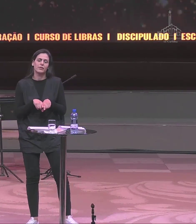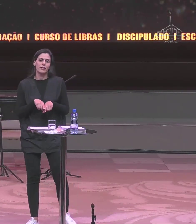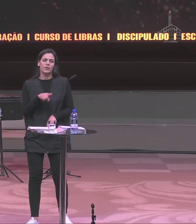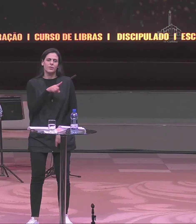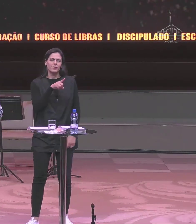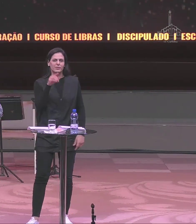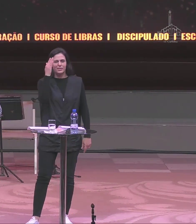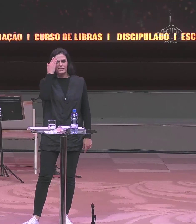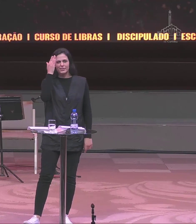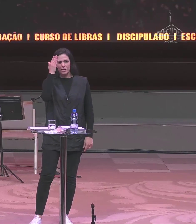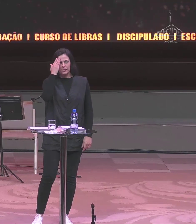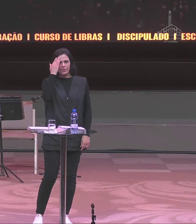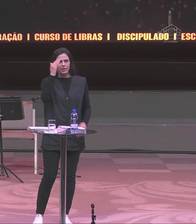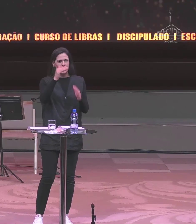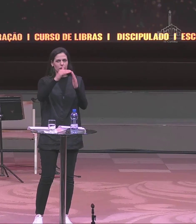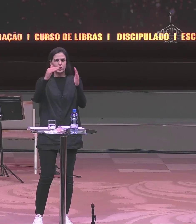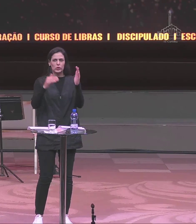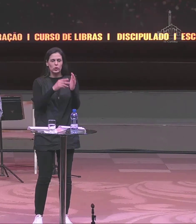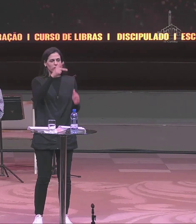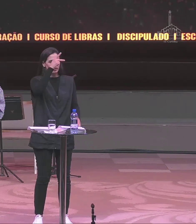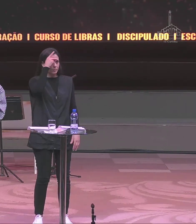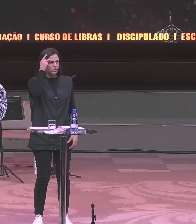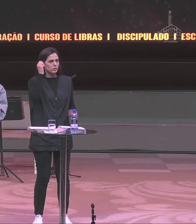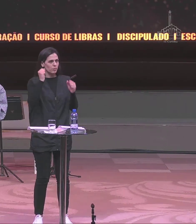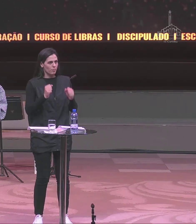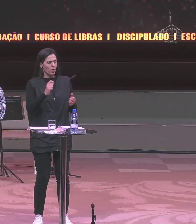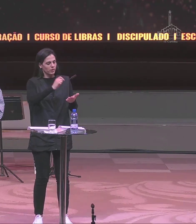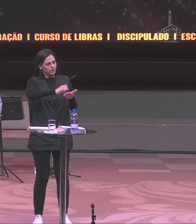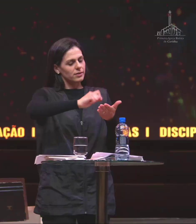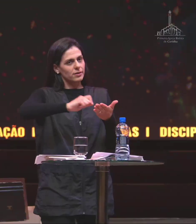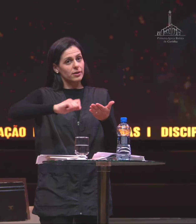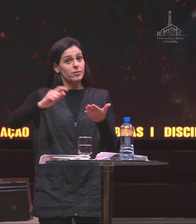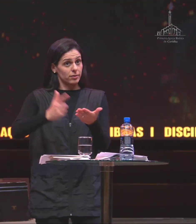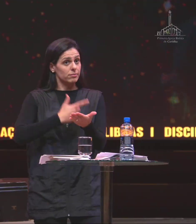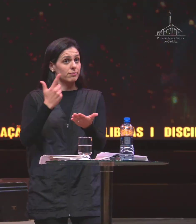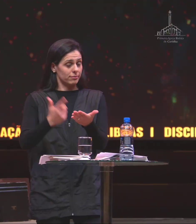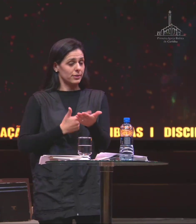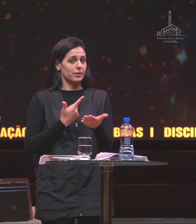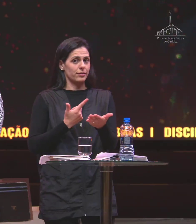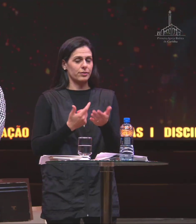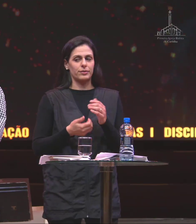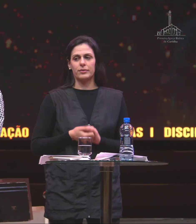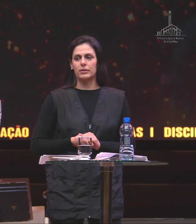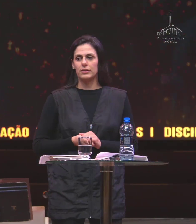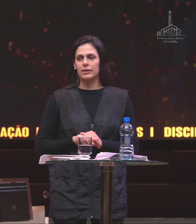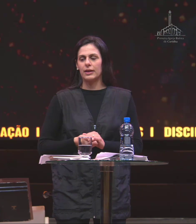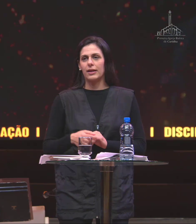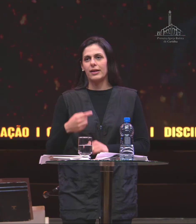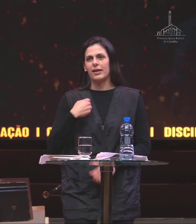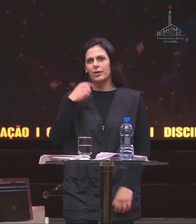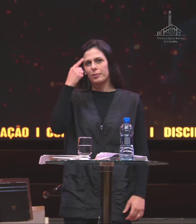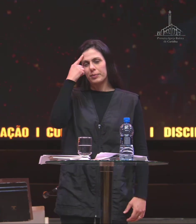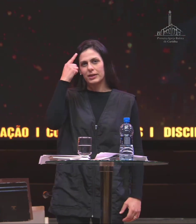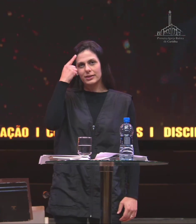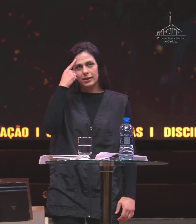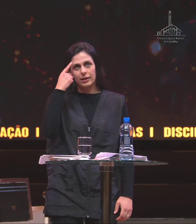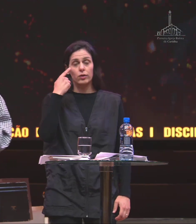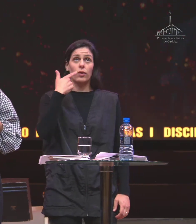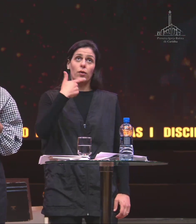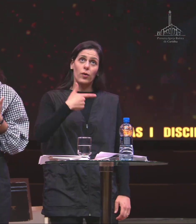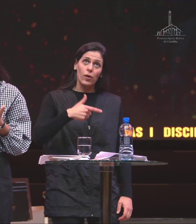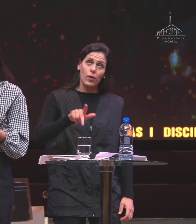uma figurante, pode ser qualquer coisa, mas o principal dessas histórias sou eu. Então, o Espírito Santo falou bem assim, não se